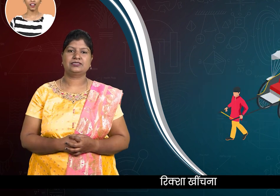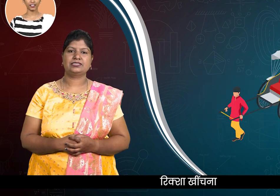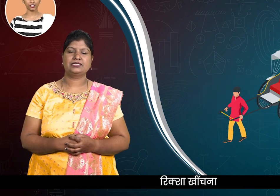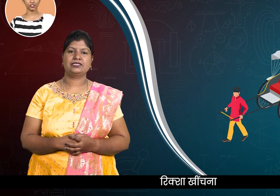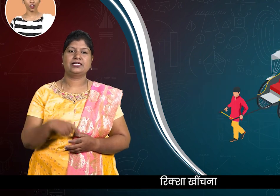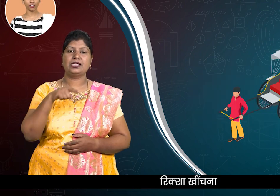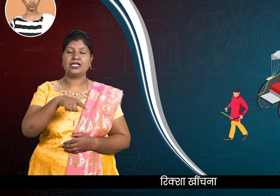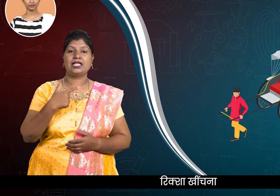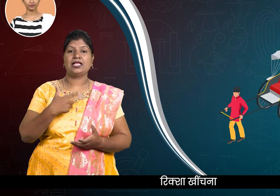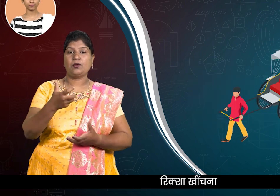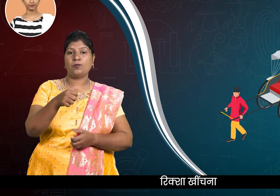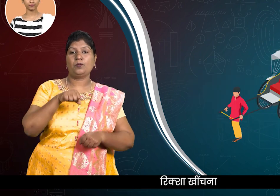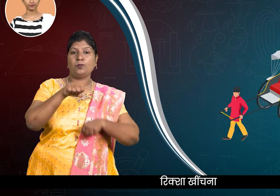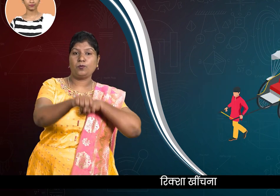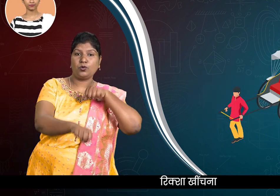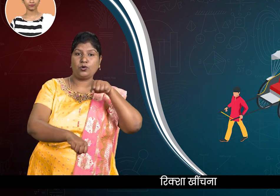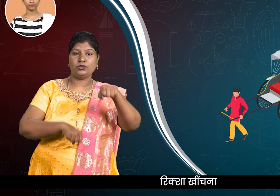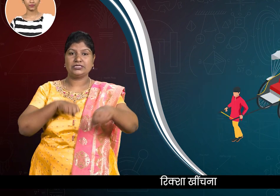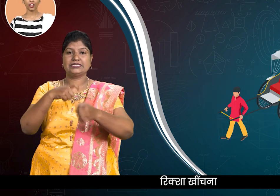रिक्शा खींचना,